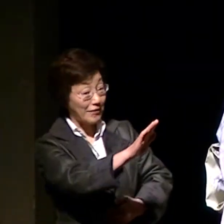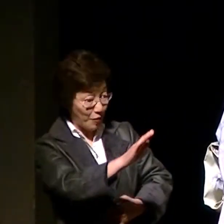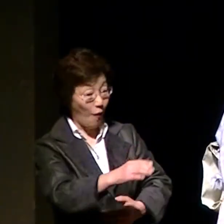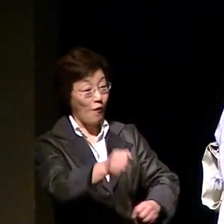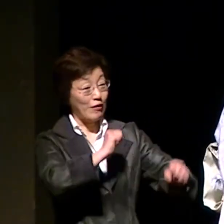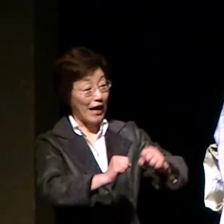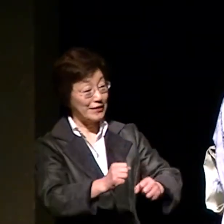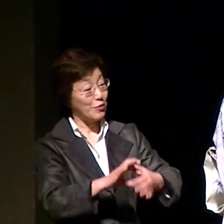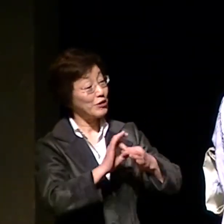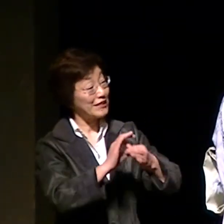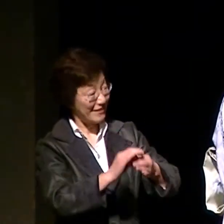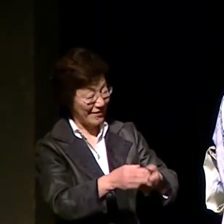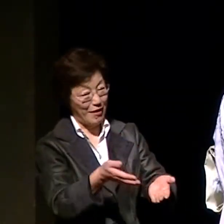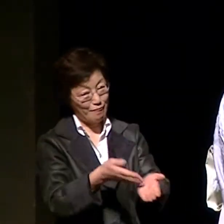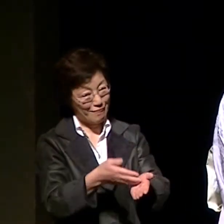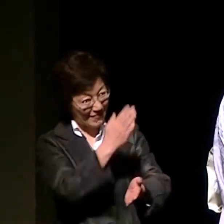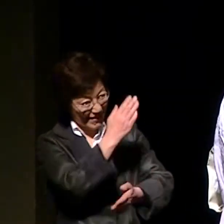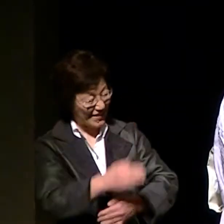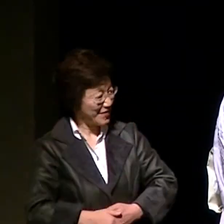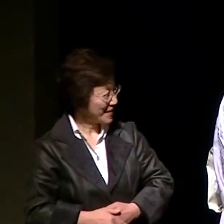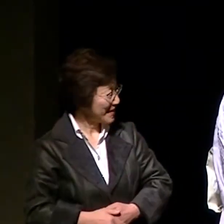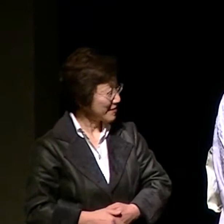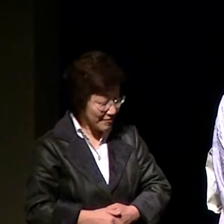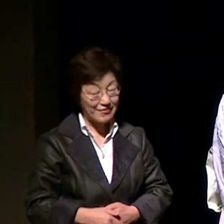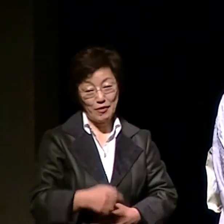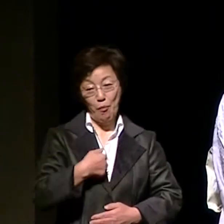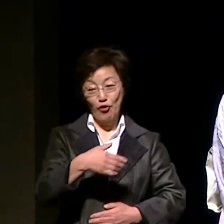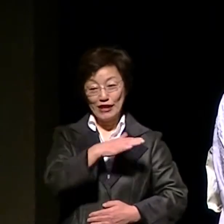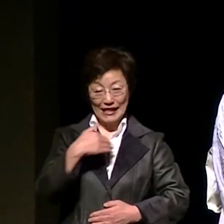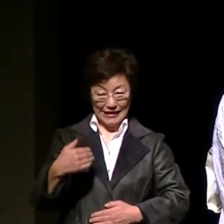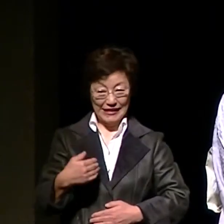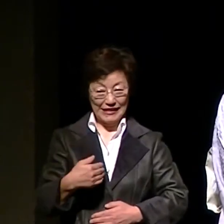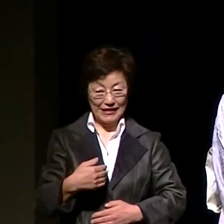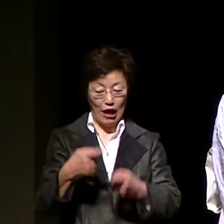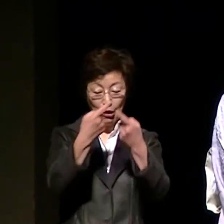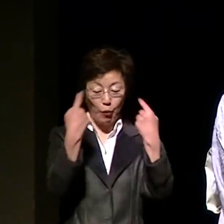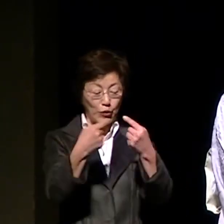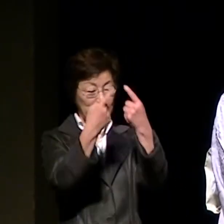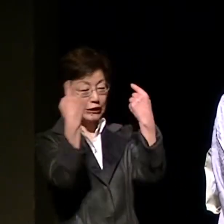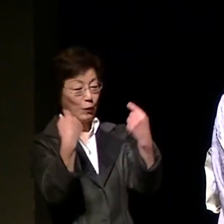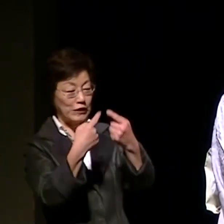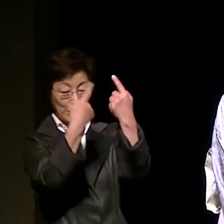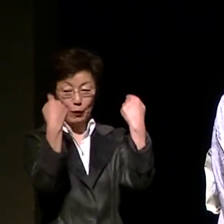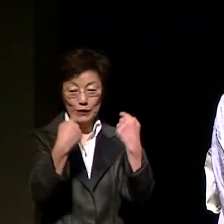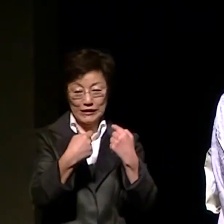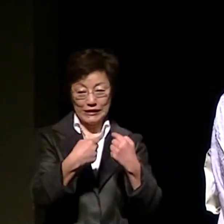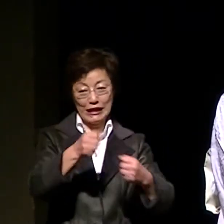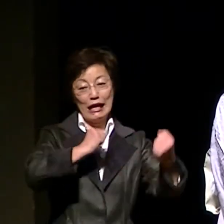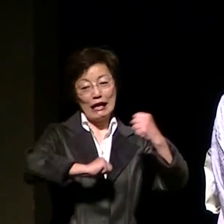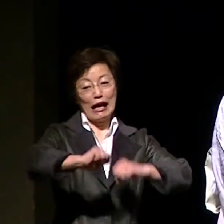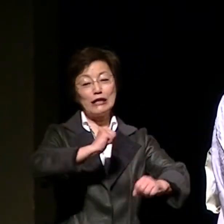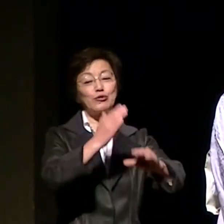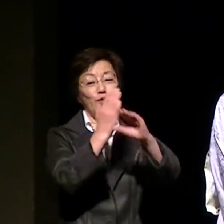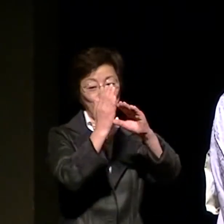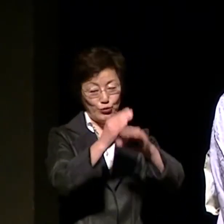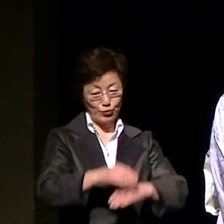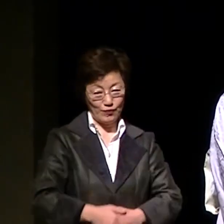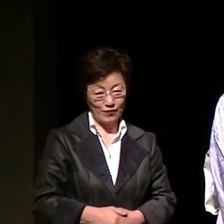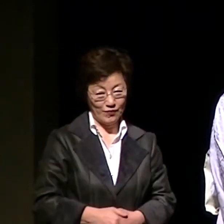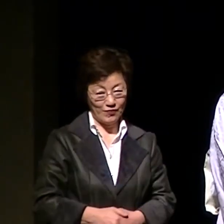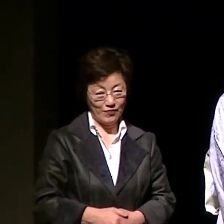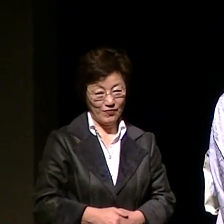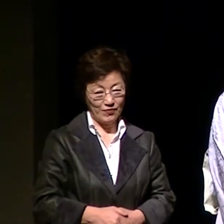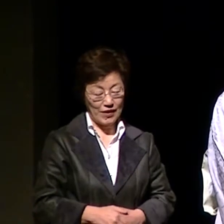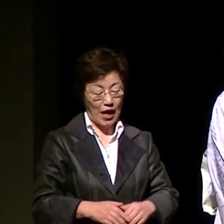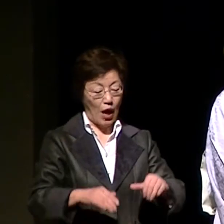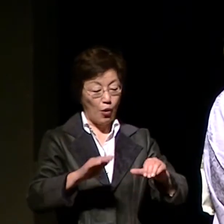動についてお願いします。 はい、僕たちは各々個人個人で活動しているミュージシャンです。今年